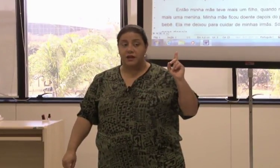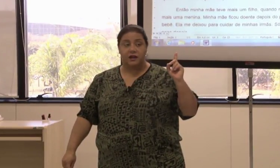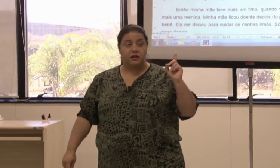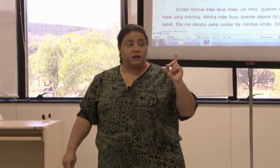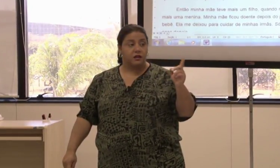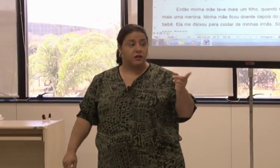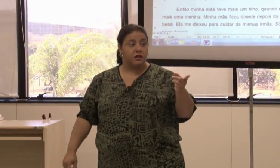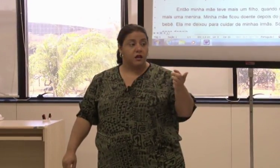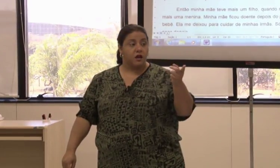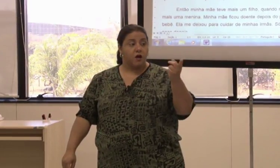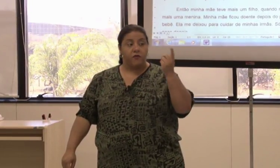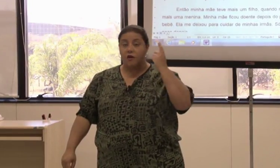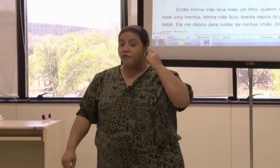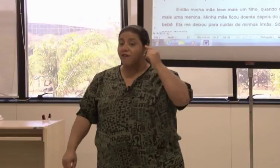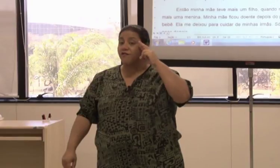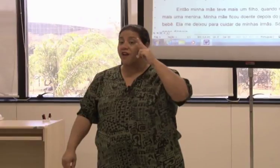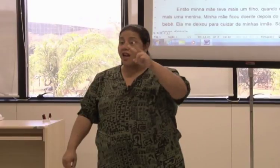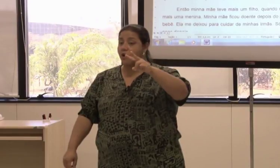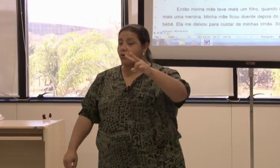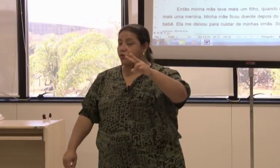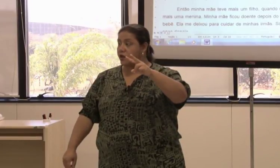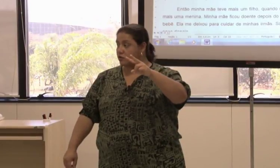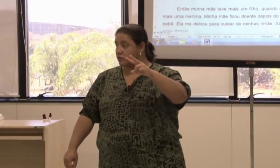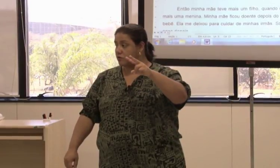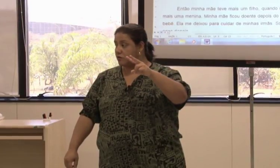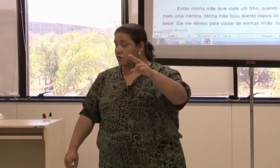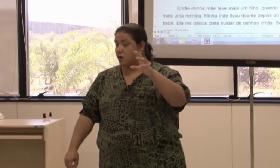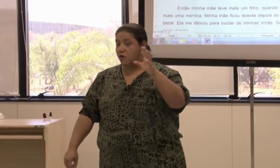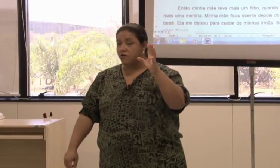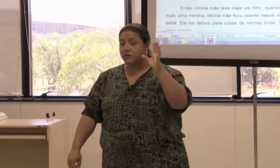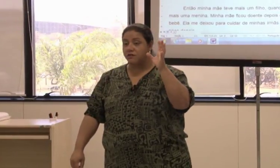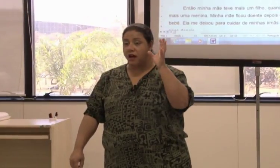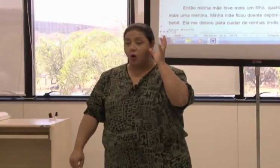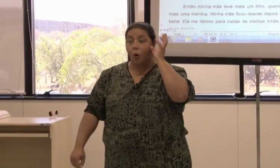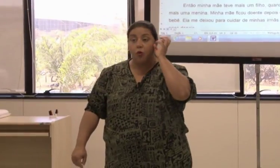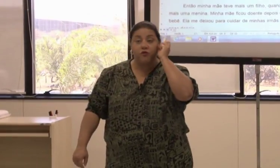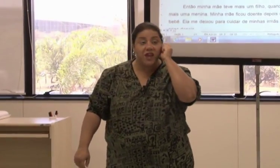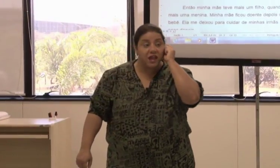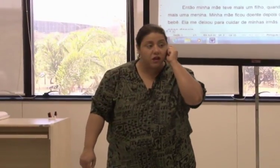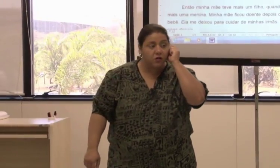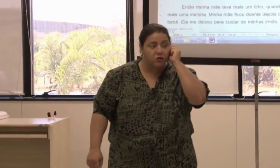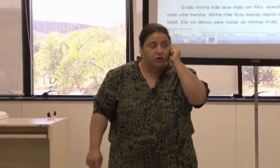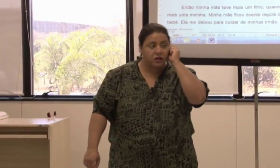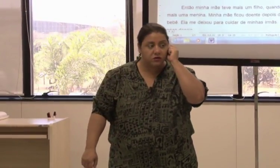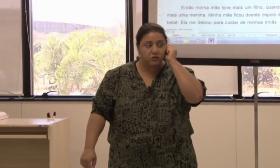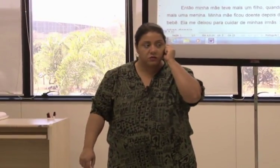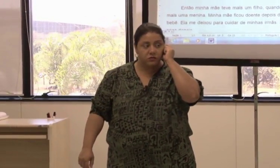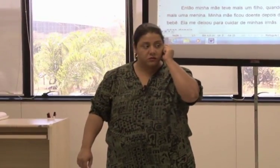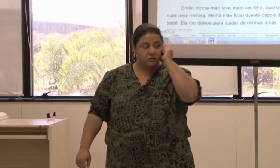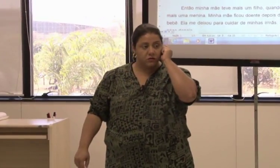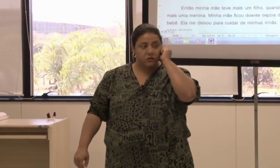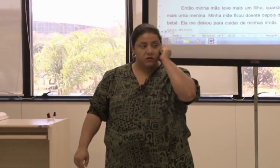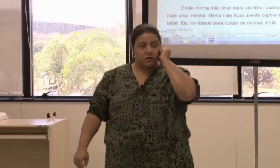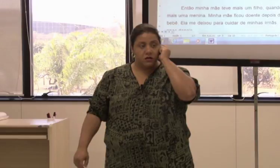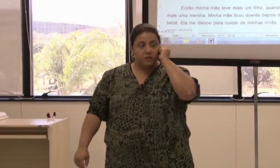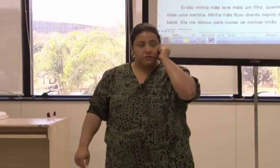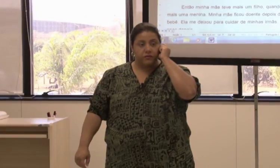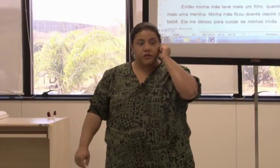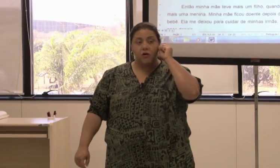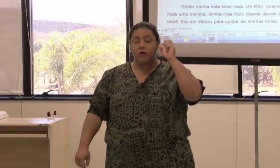Você não vai ver o texto, você vai ouvir o texto. Então,